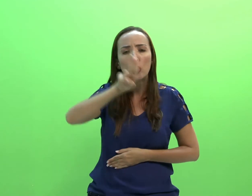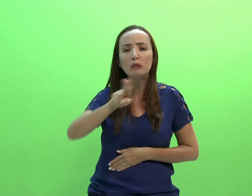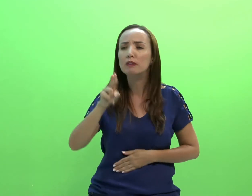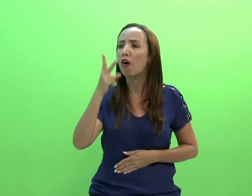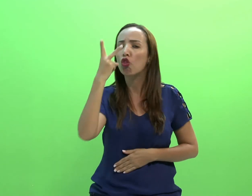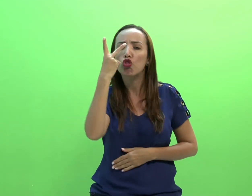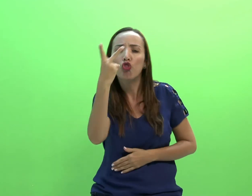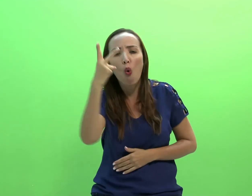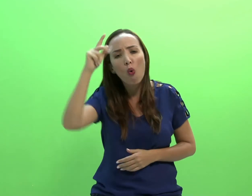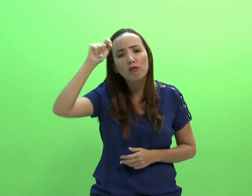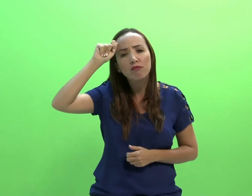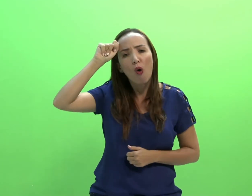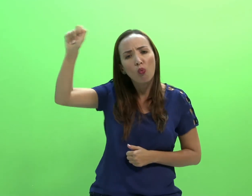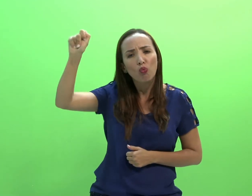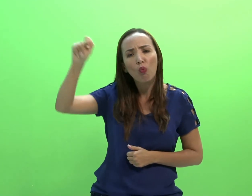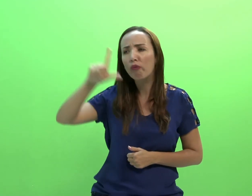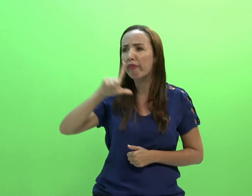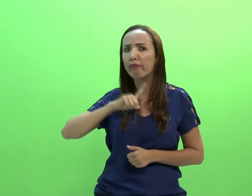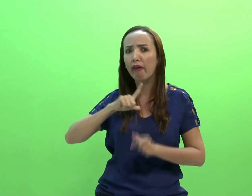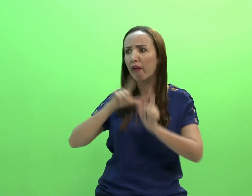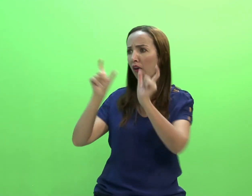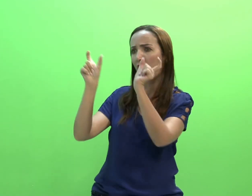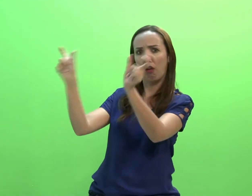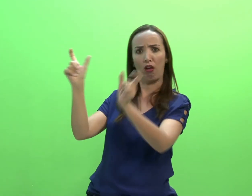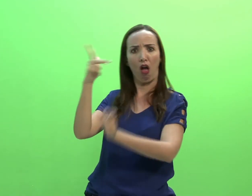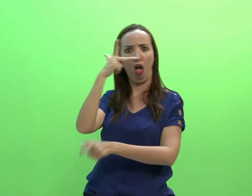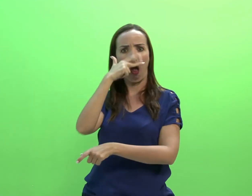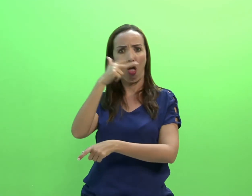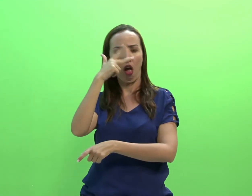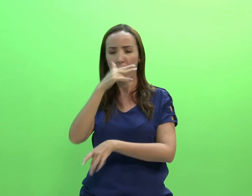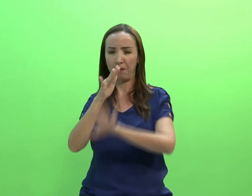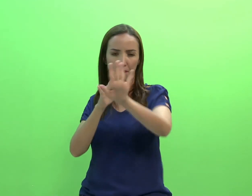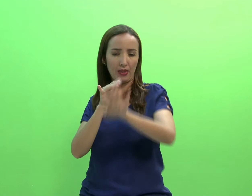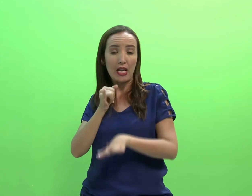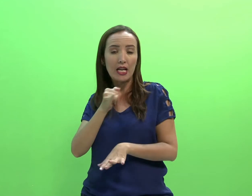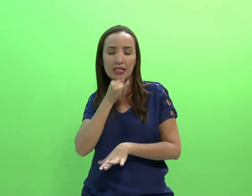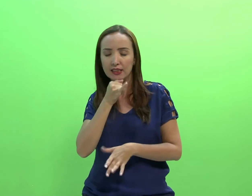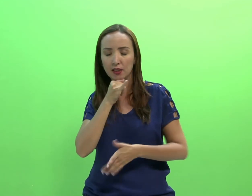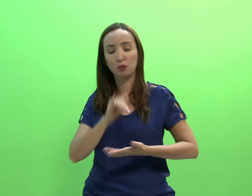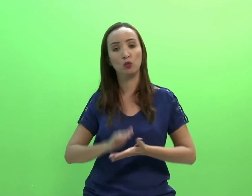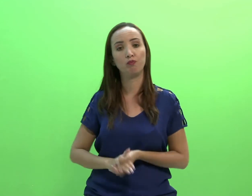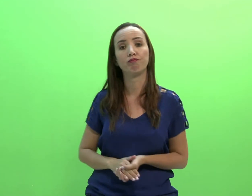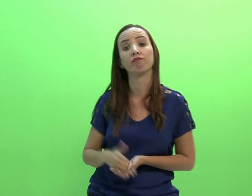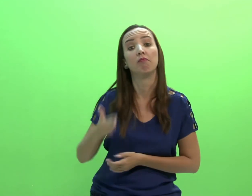Caso tenha 2 autores, por exemplo,